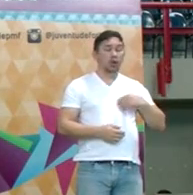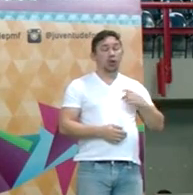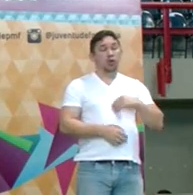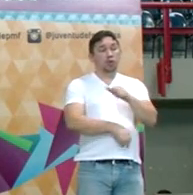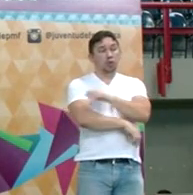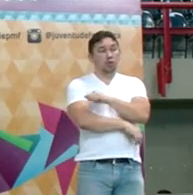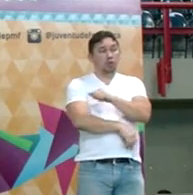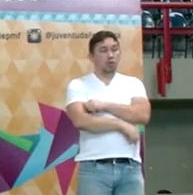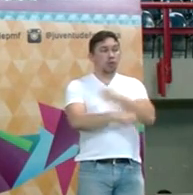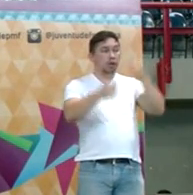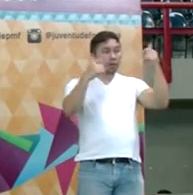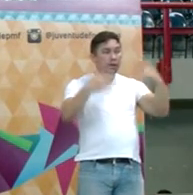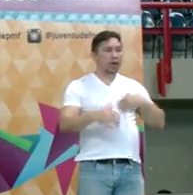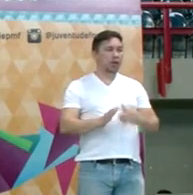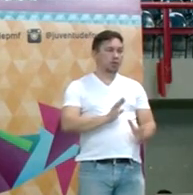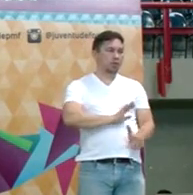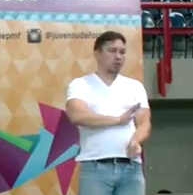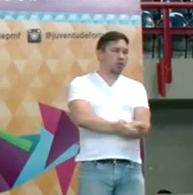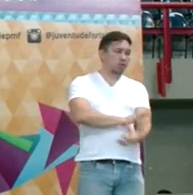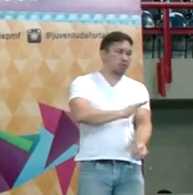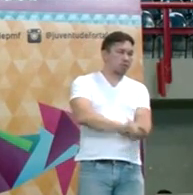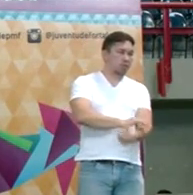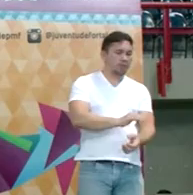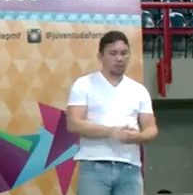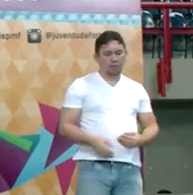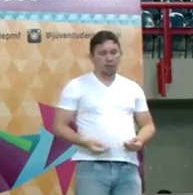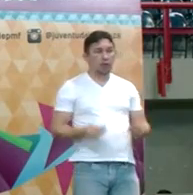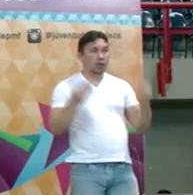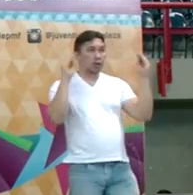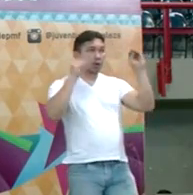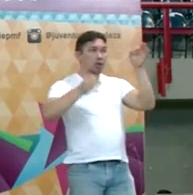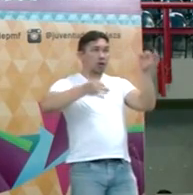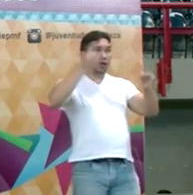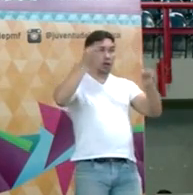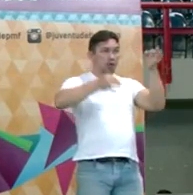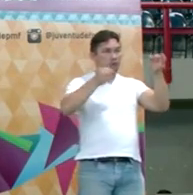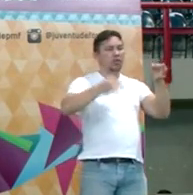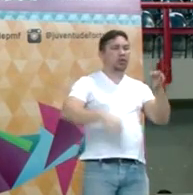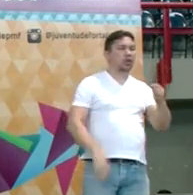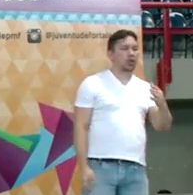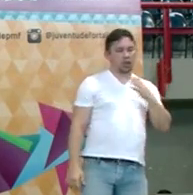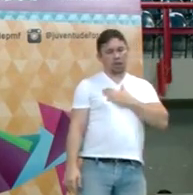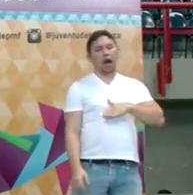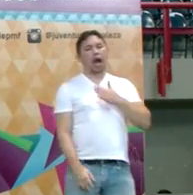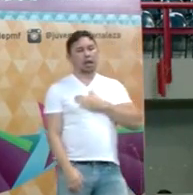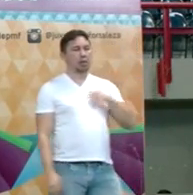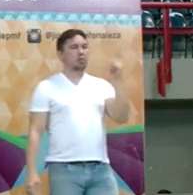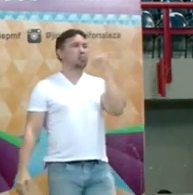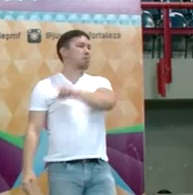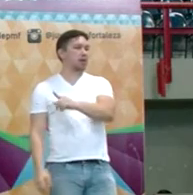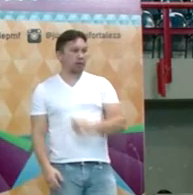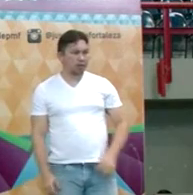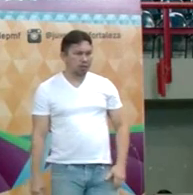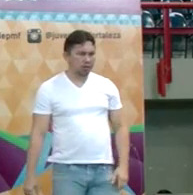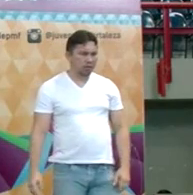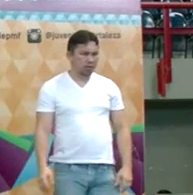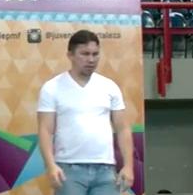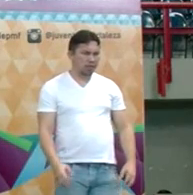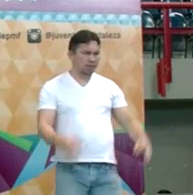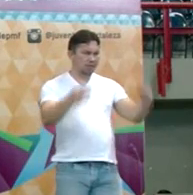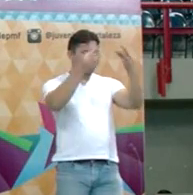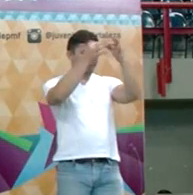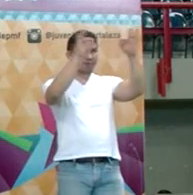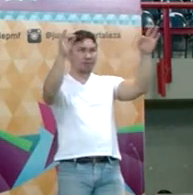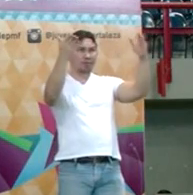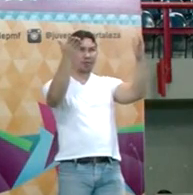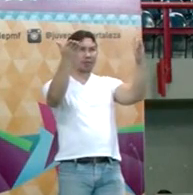um texto sobre corrupção. Aí o aluno botou: a justiça tarda, mas não falha. Pessoal, isso não é um clichê,